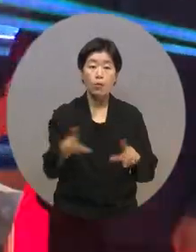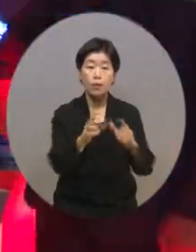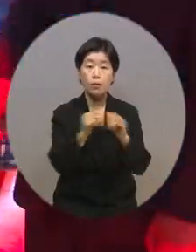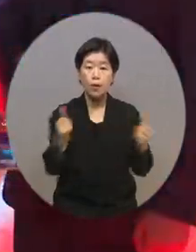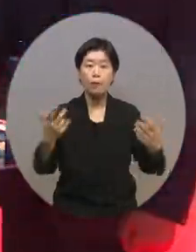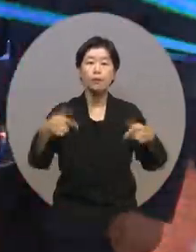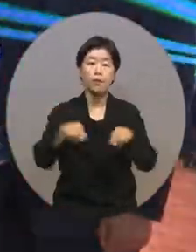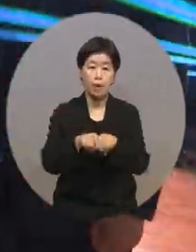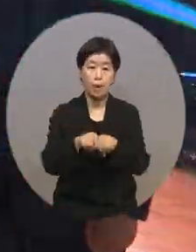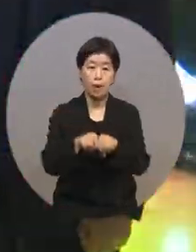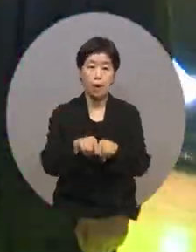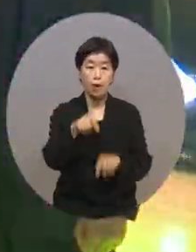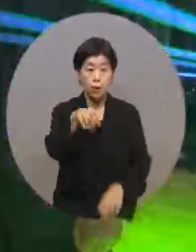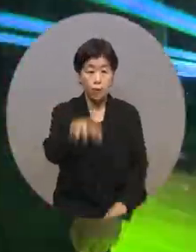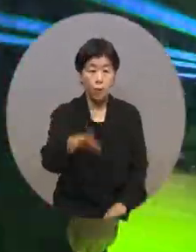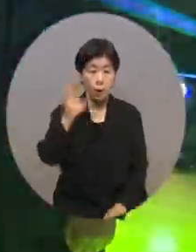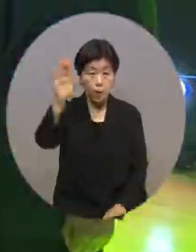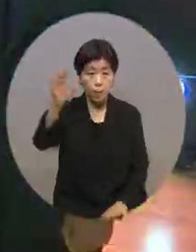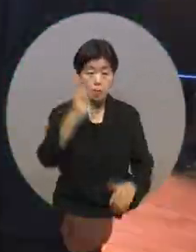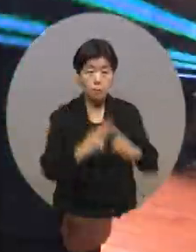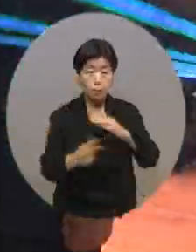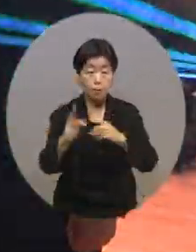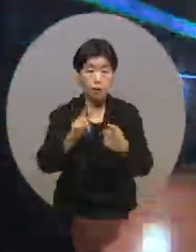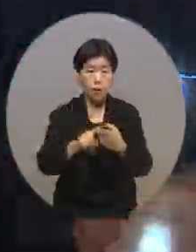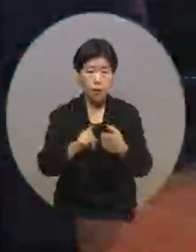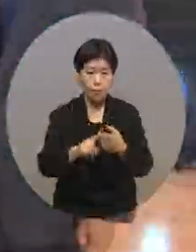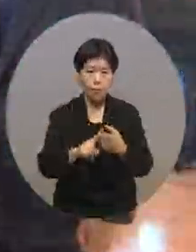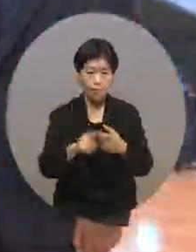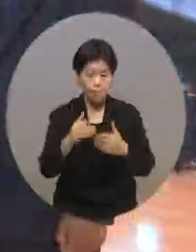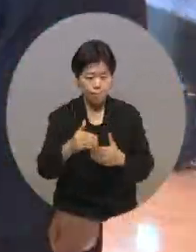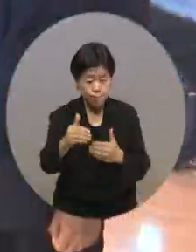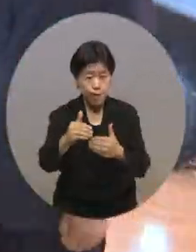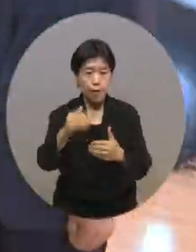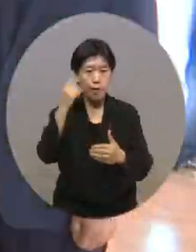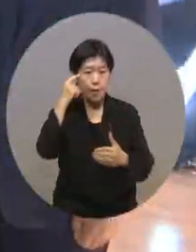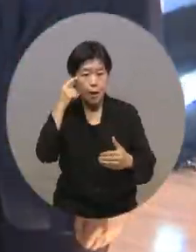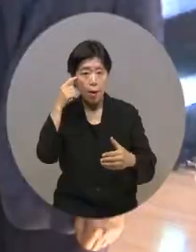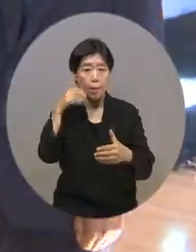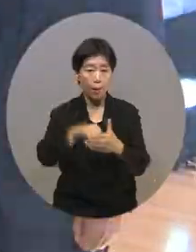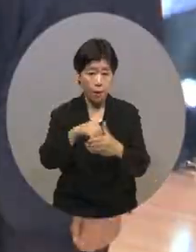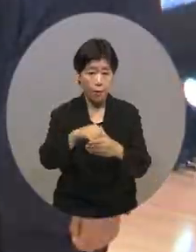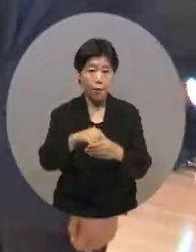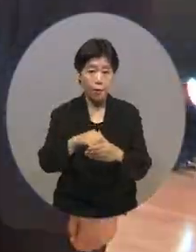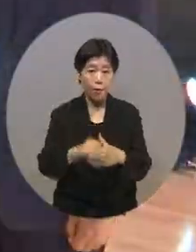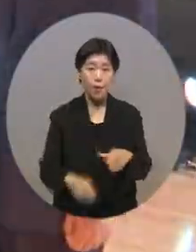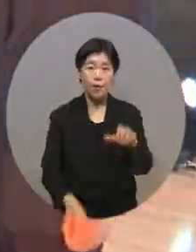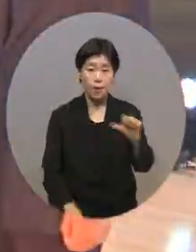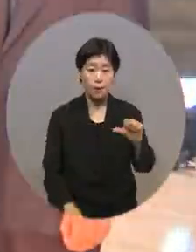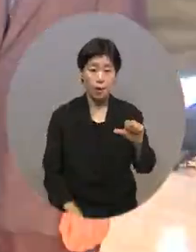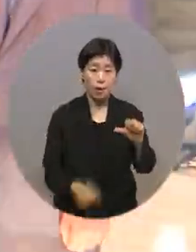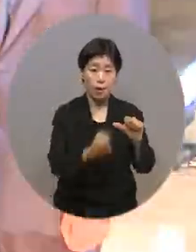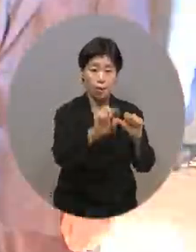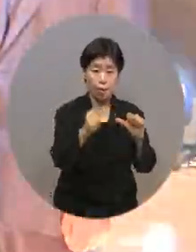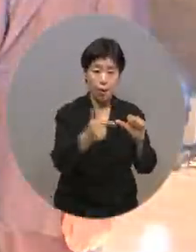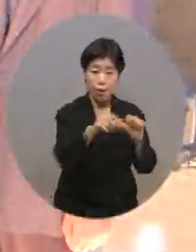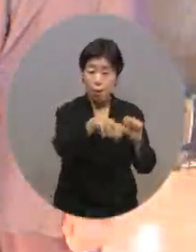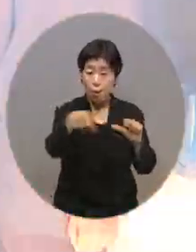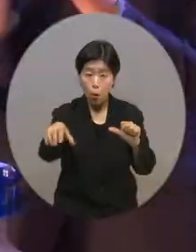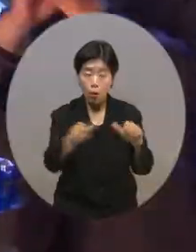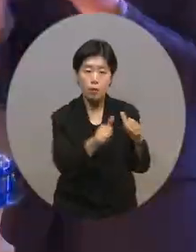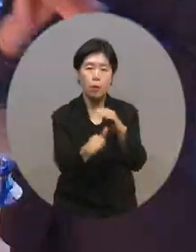여수의 새로운 미래 비전을 구현해 나가겠다는 의지를 담아 5개 만별 시민 대표들이